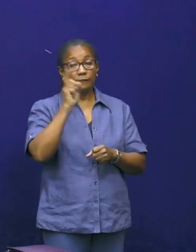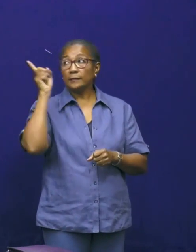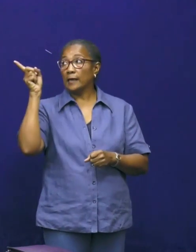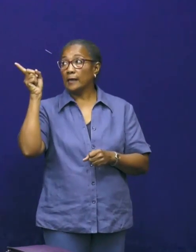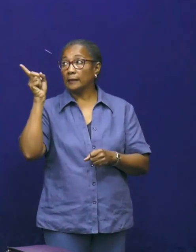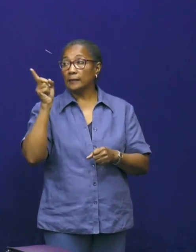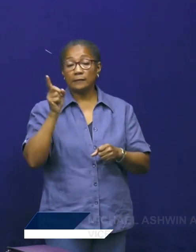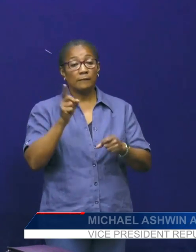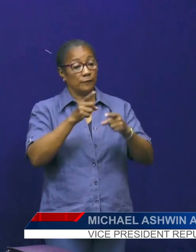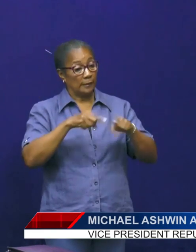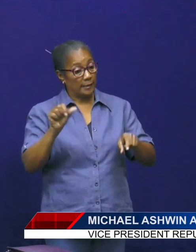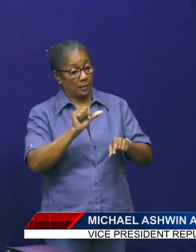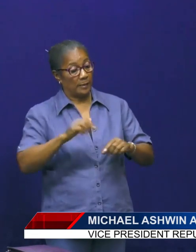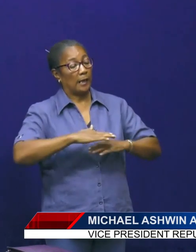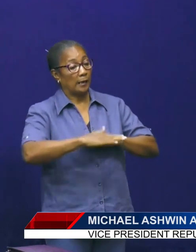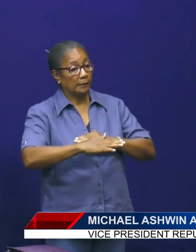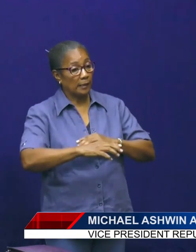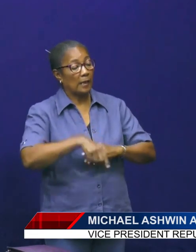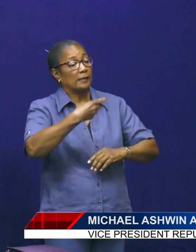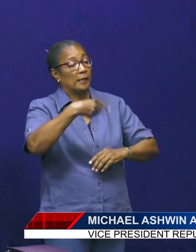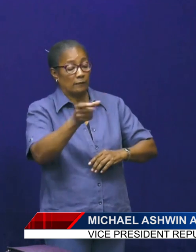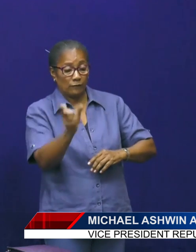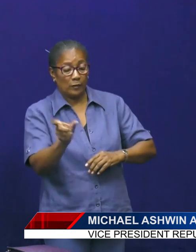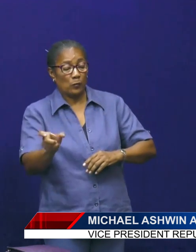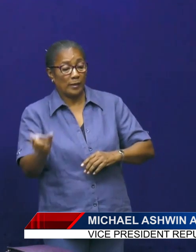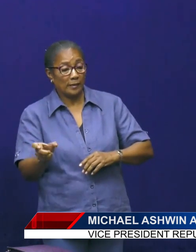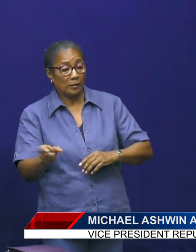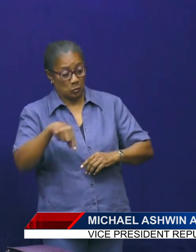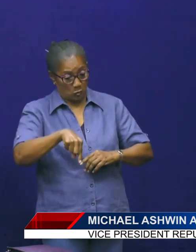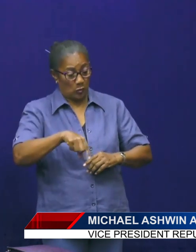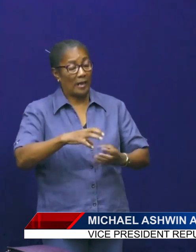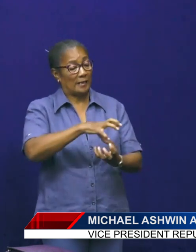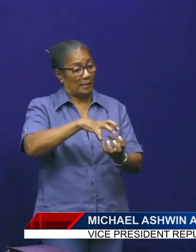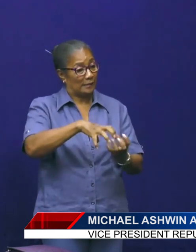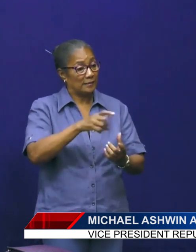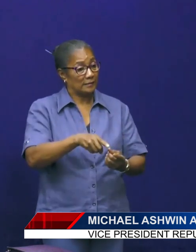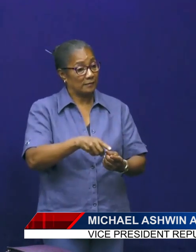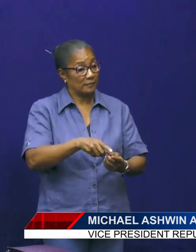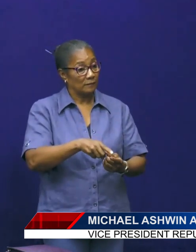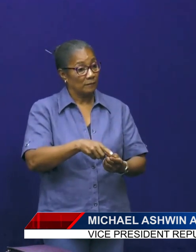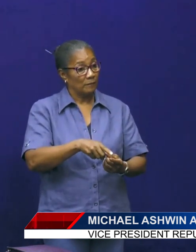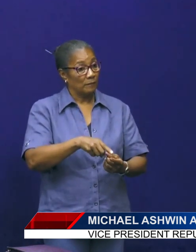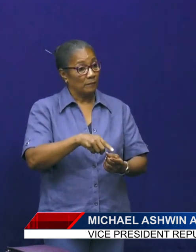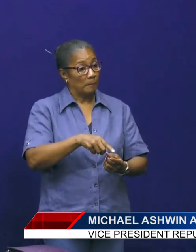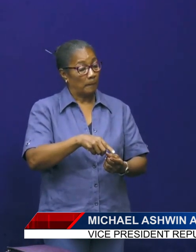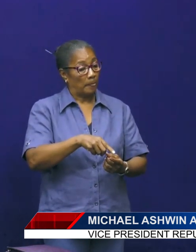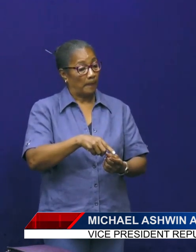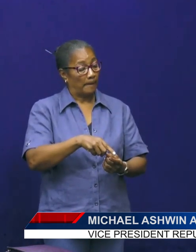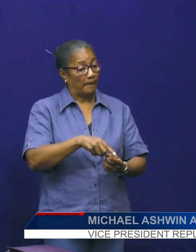vergeleken met andere landen. Die zoveel weken in tweede week al in crisis zijn. Mag u vergelijken wereldwijd.